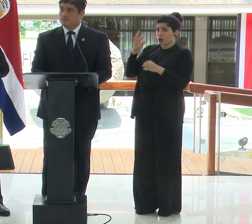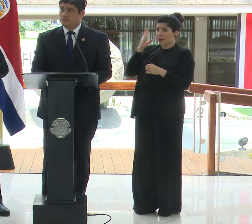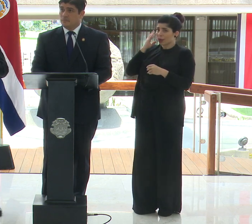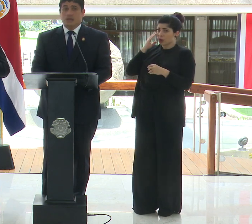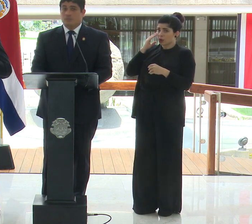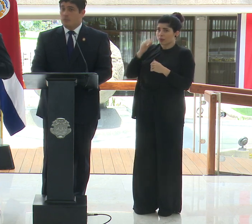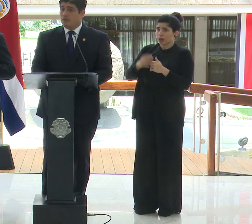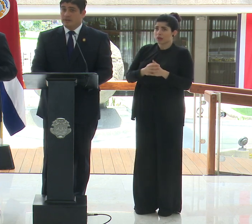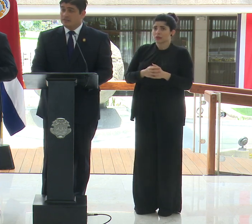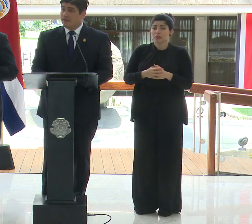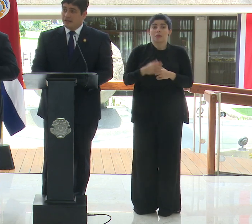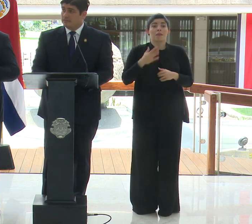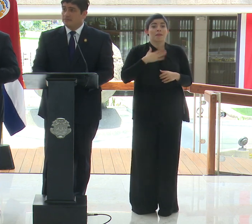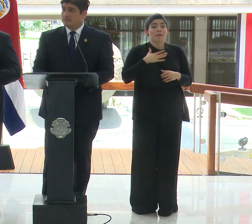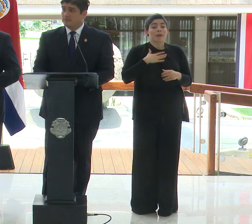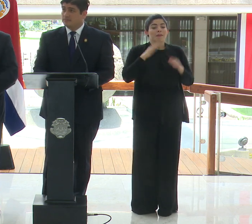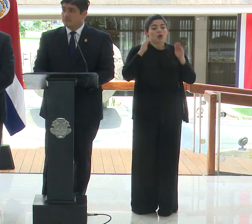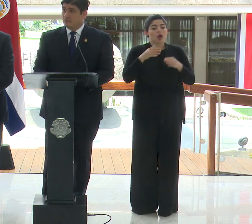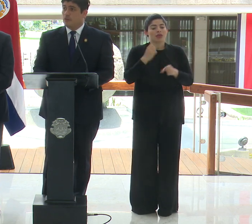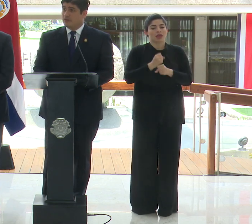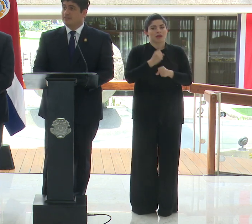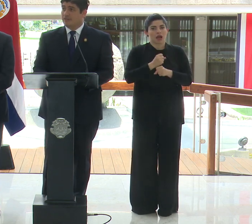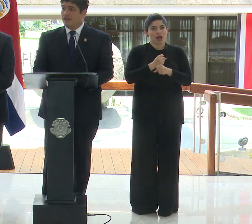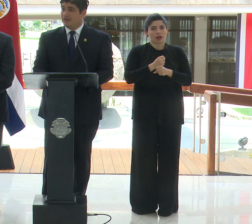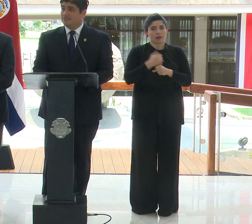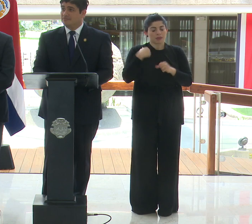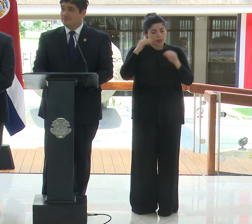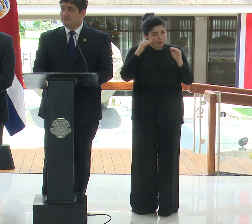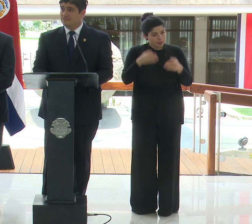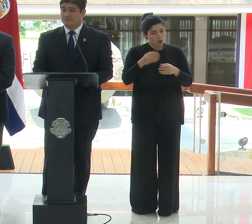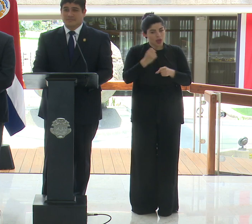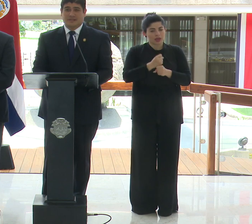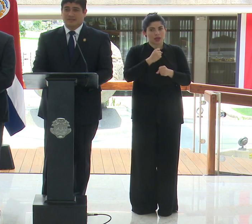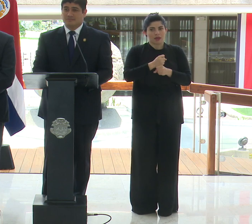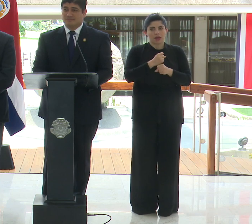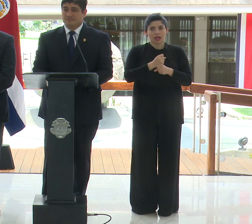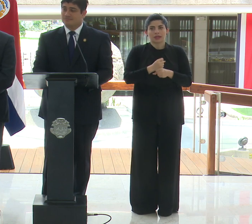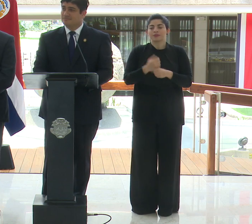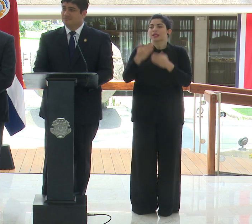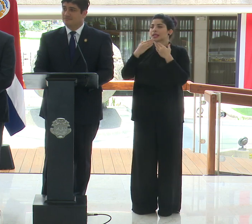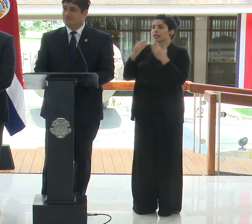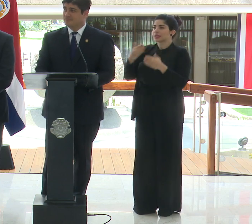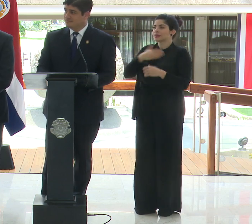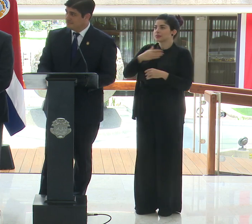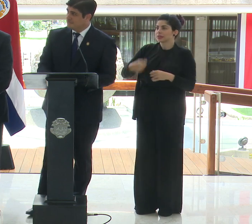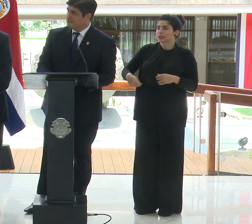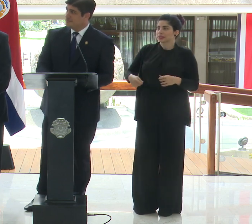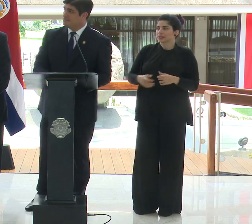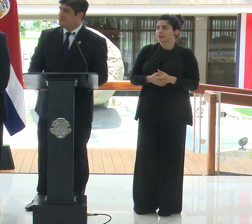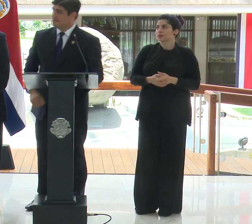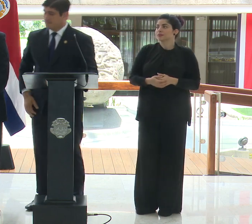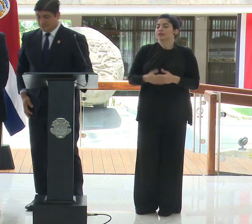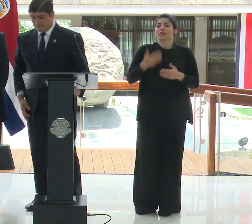presidente. Me ponen a trabajar. Me ponen a trabajar. Gracias, señor presidente.